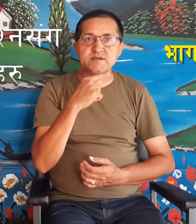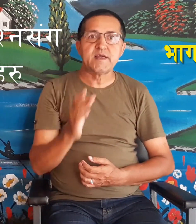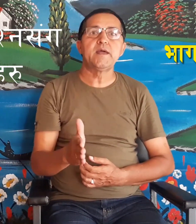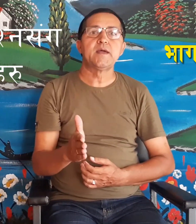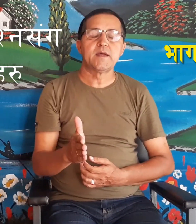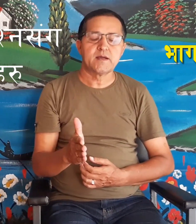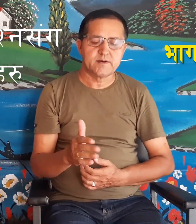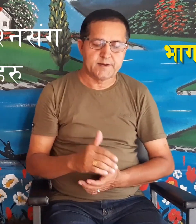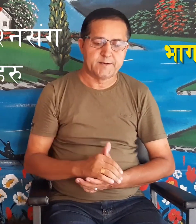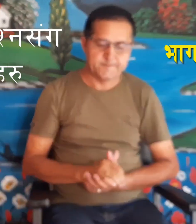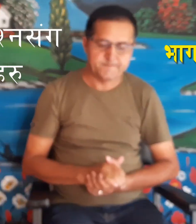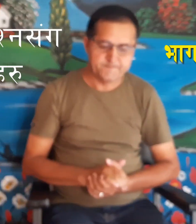कसले